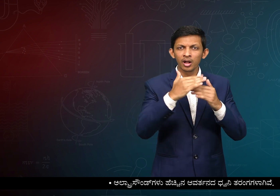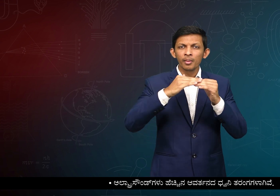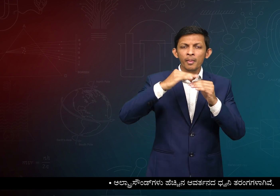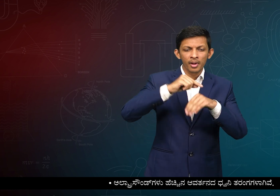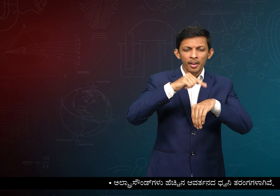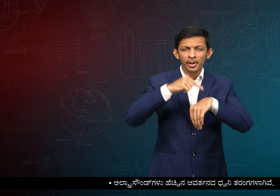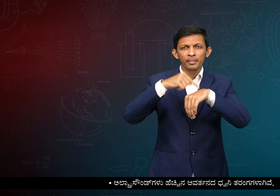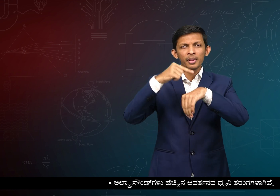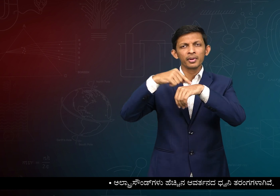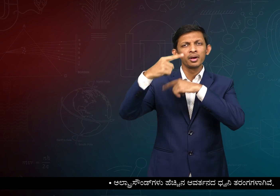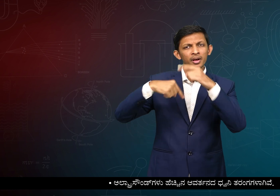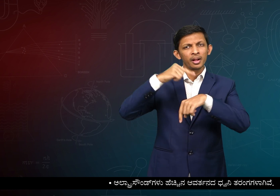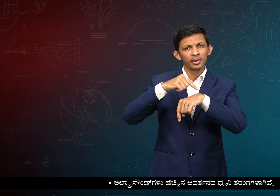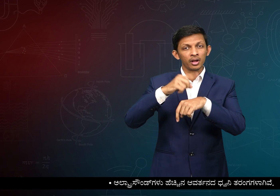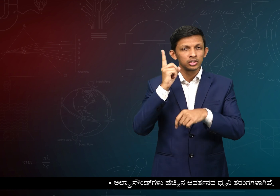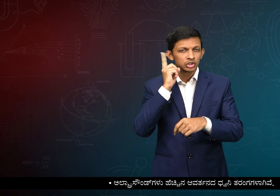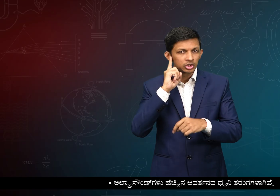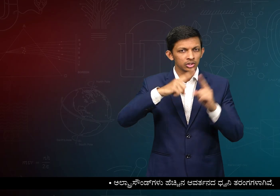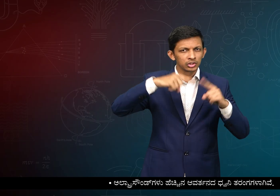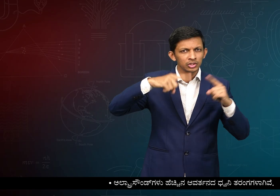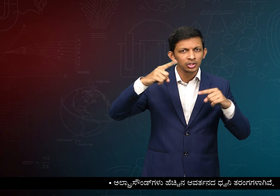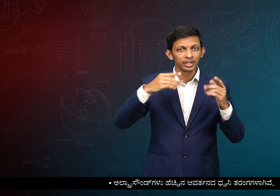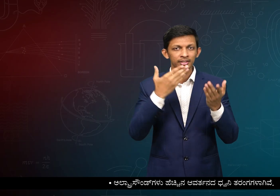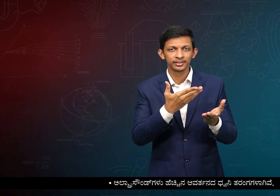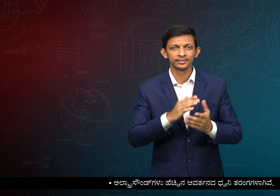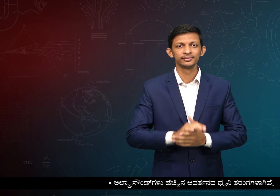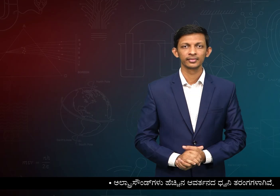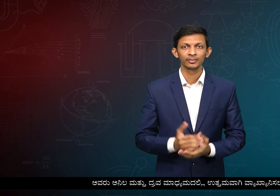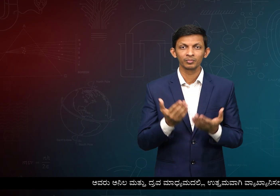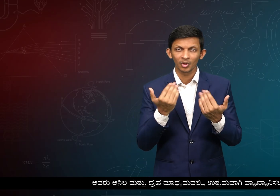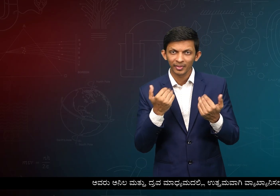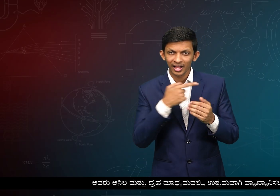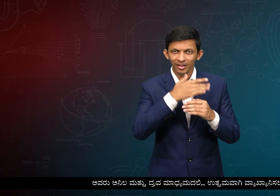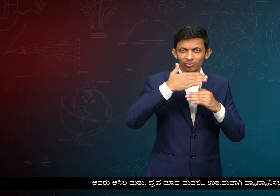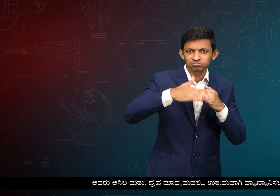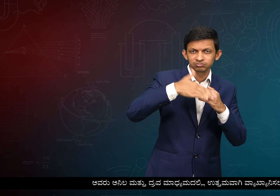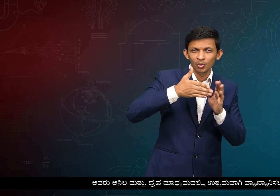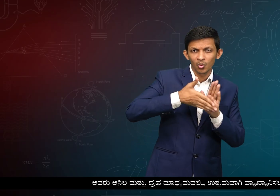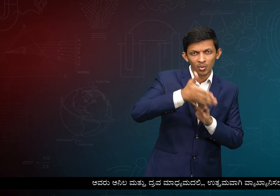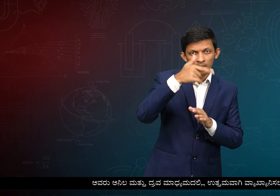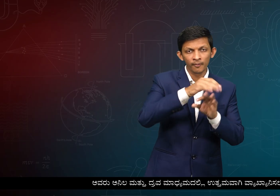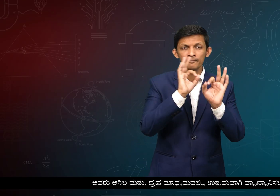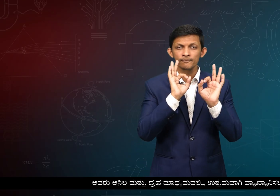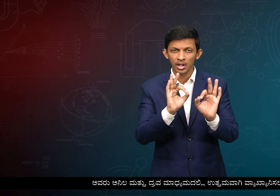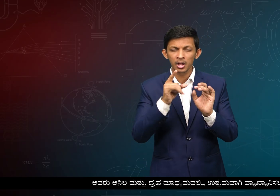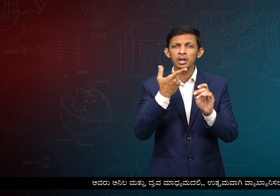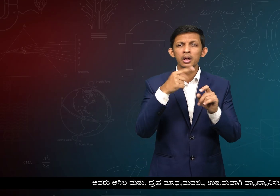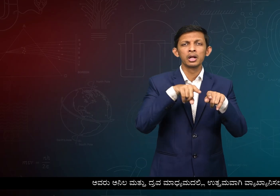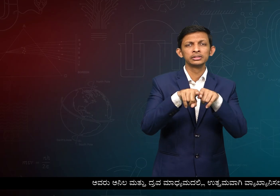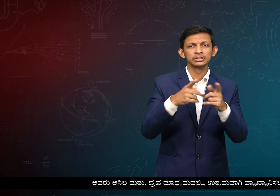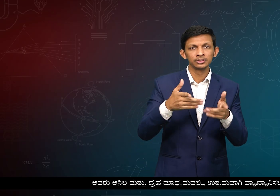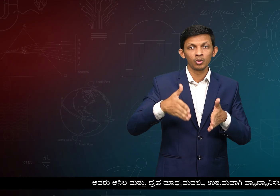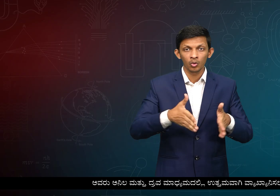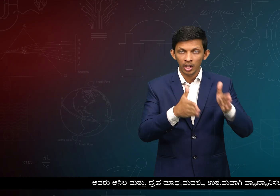ಅಲ್ಟ್ರಾಸೌಂಡ್ಗಳು ಹೆಚ್ಚಿನ ಆವರ್ತನದ ಧ್ವನಿ ತರಂಗಗಳಾಗಿವೆ. ಅವರು ಅನಿಲ ಮತ್ತು ದ್ರವ ಮಾಧ್ಯಮದಲ್ಲಿ